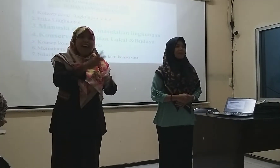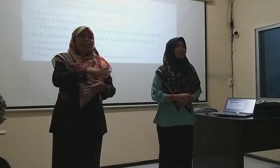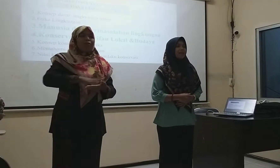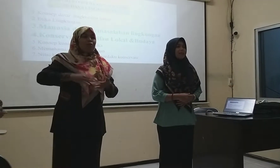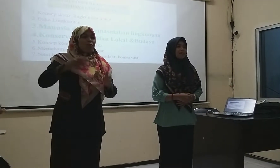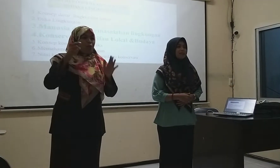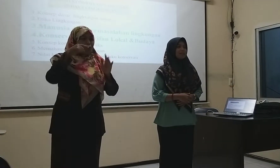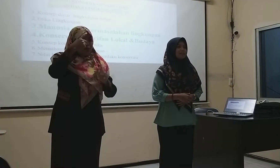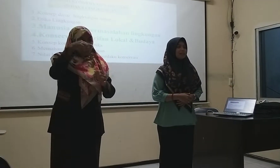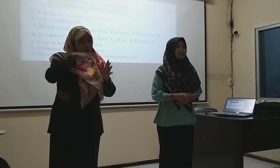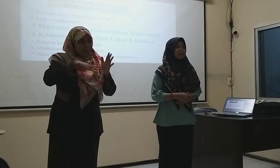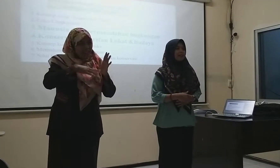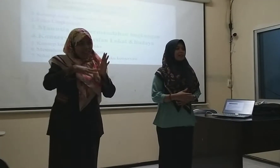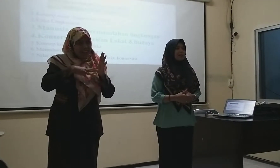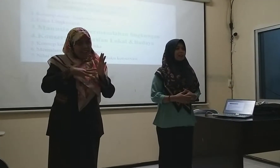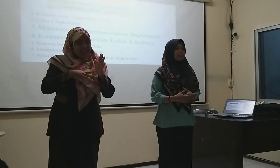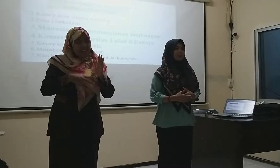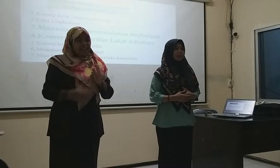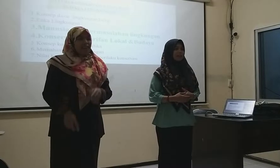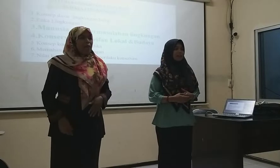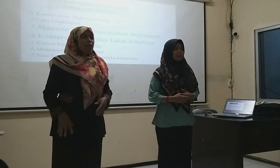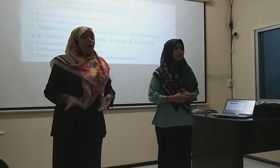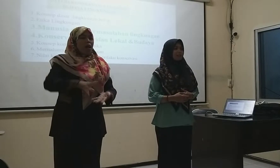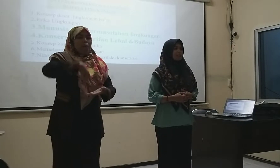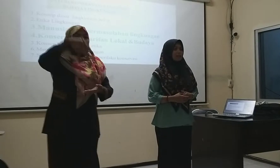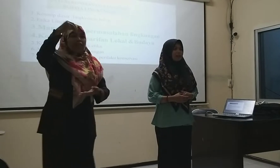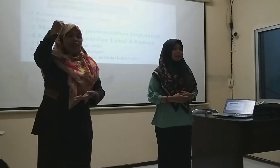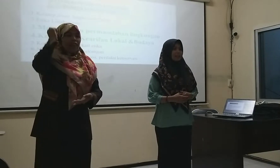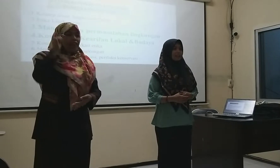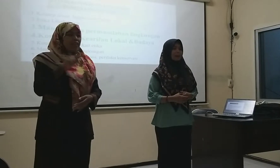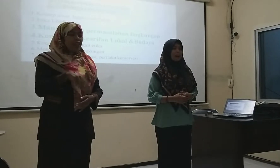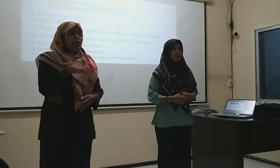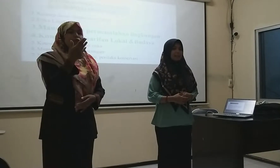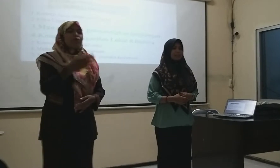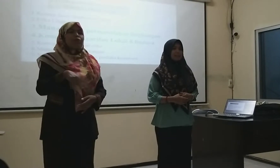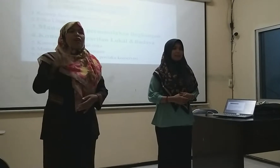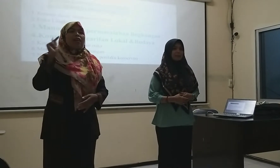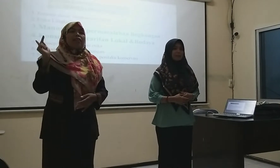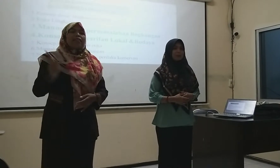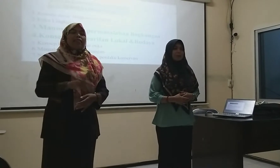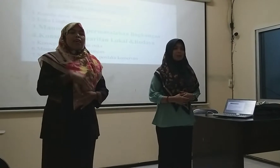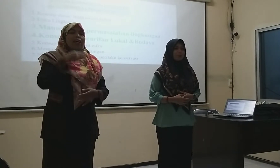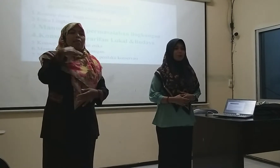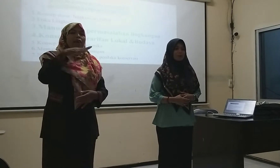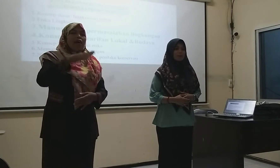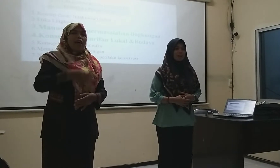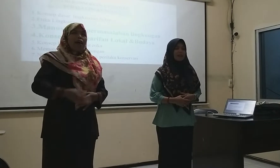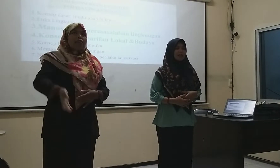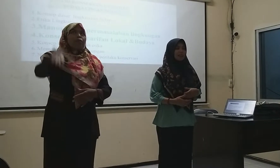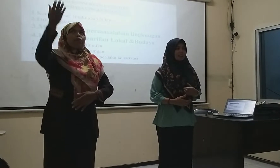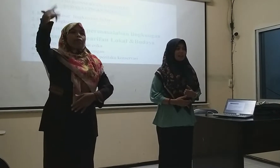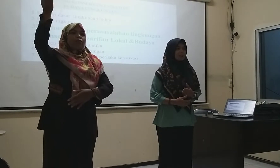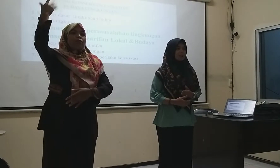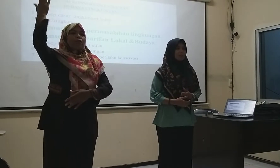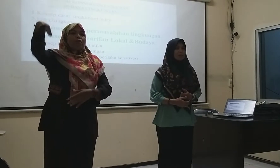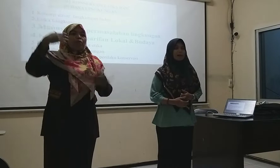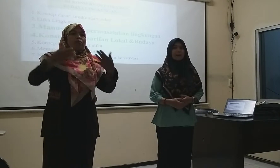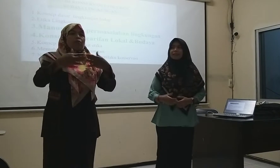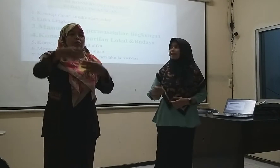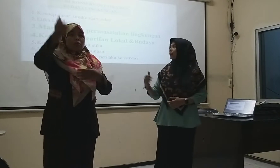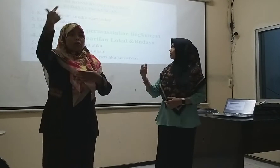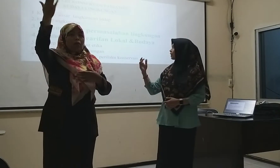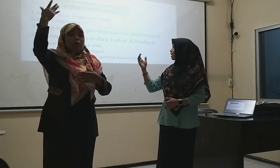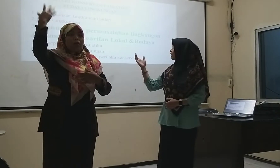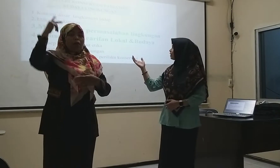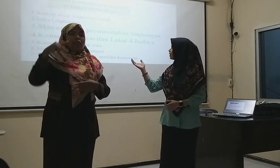ya. Terkait dengan materi yang sudah kita bahas di pertemuan sebelumnya, kita sudah